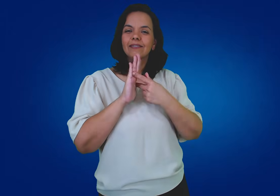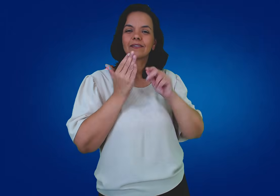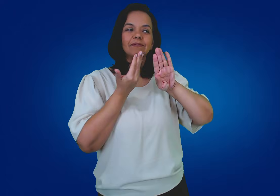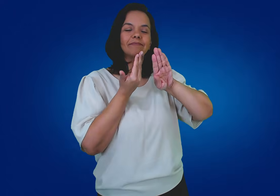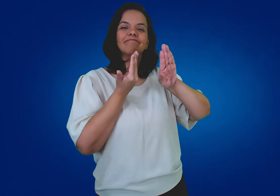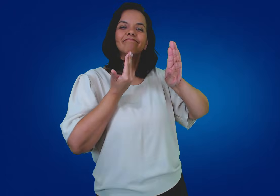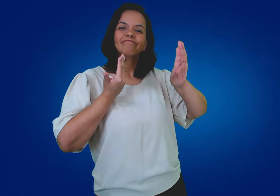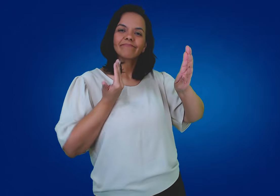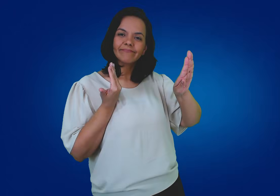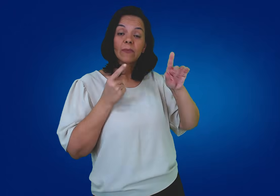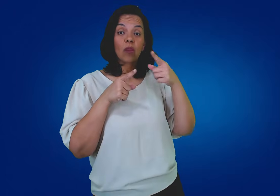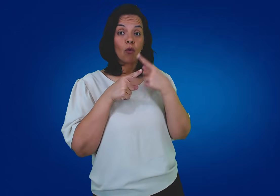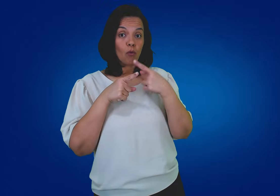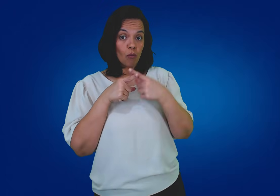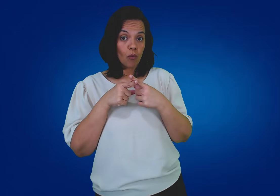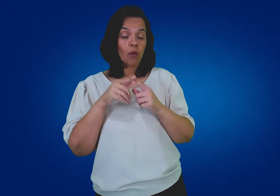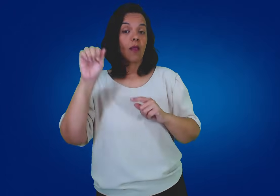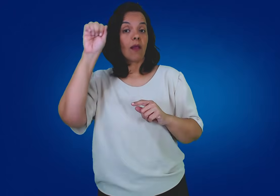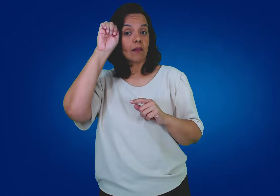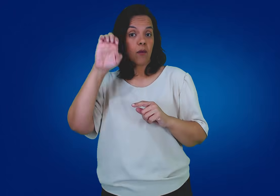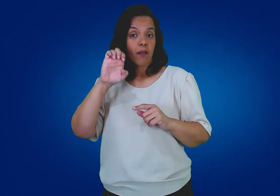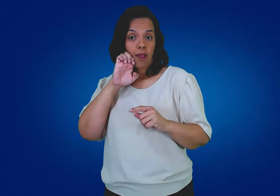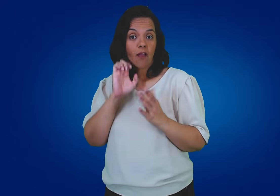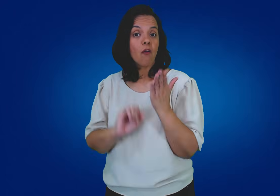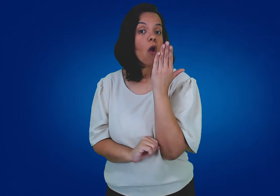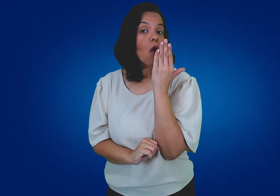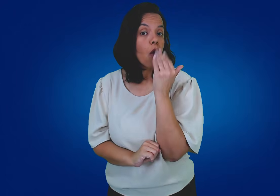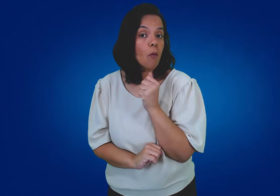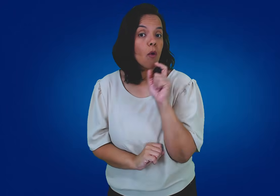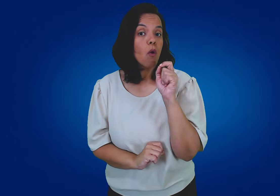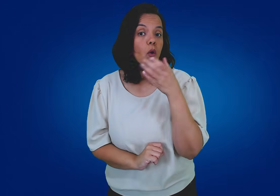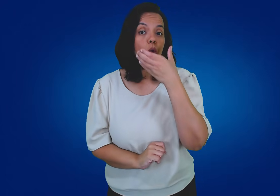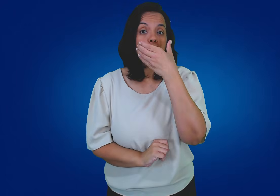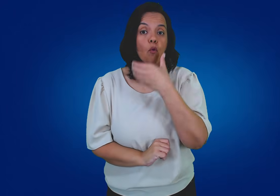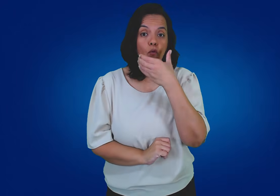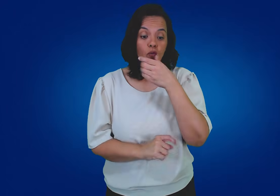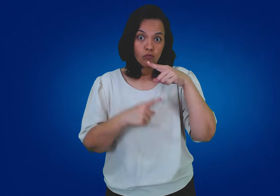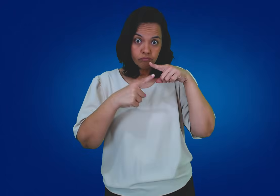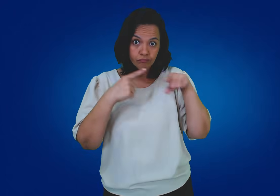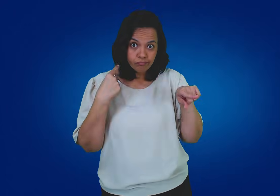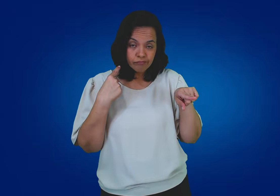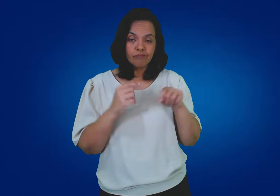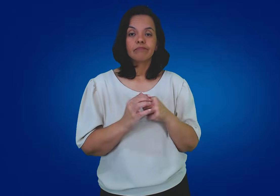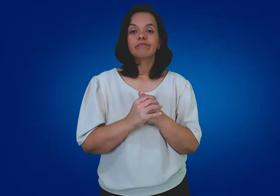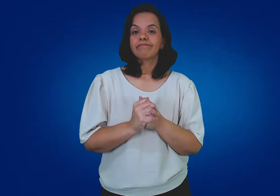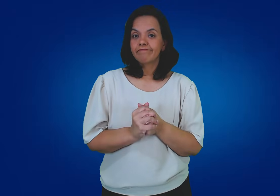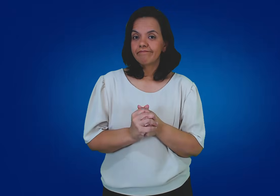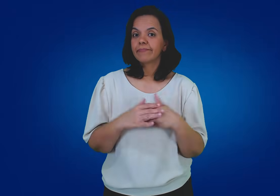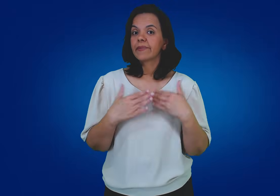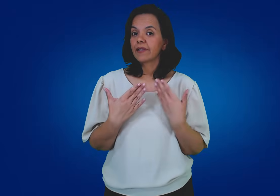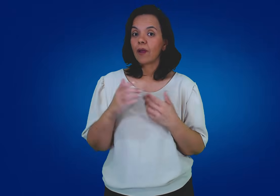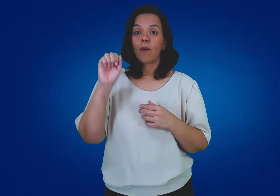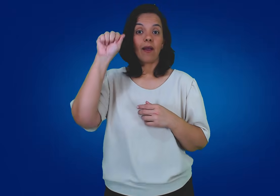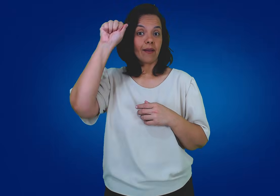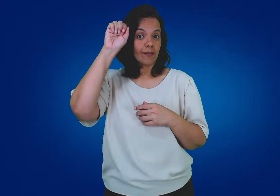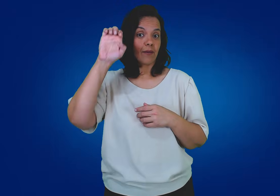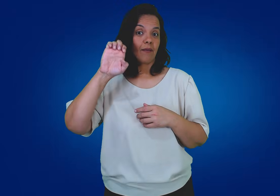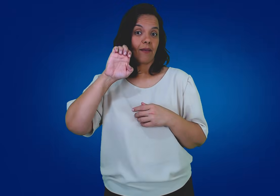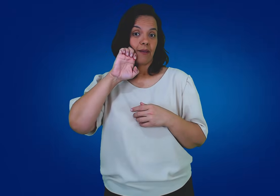que significa afastar-se de Deus? Porque Adão e Eva comeram do fruto proibido.